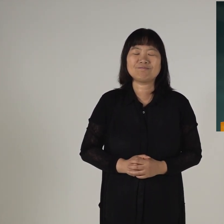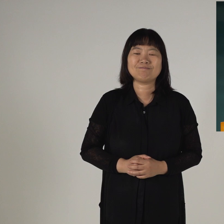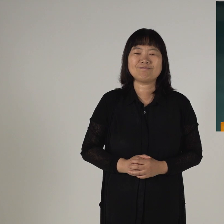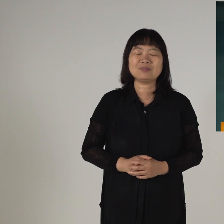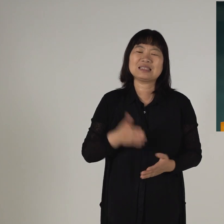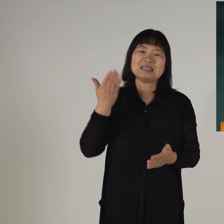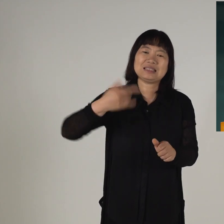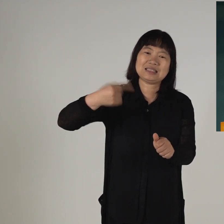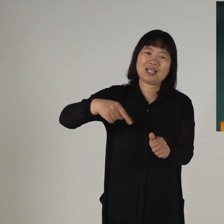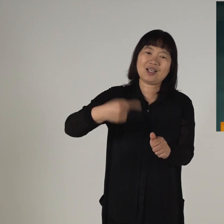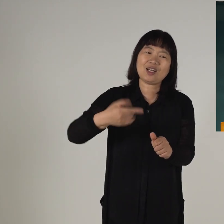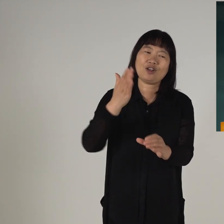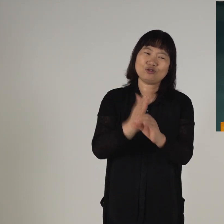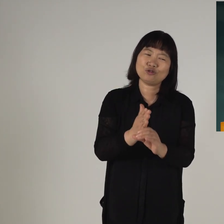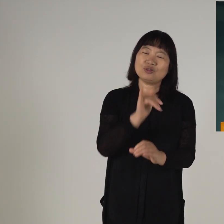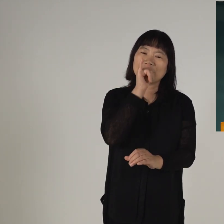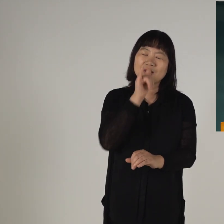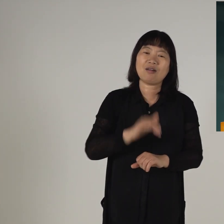고집스럽게 가르치고 있어요.